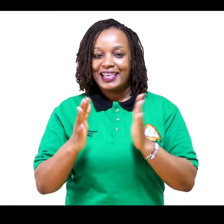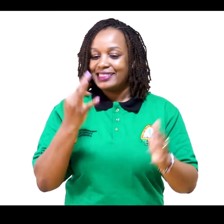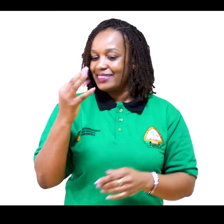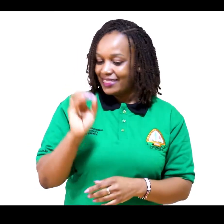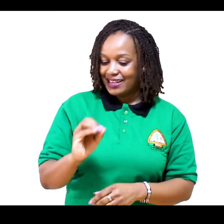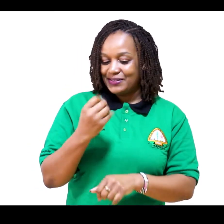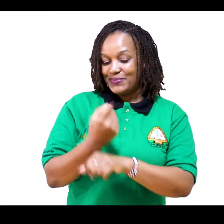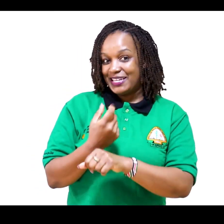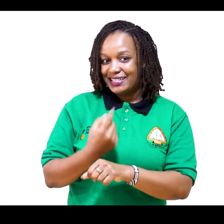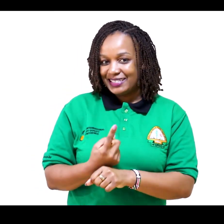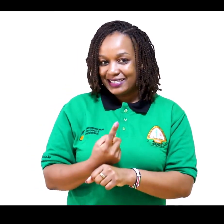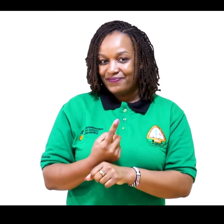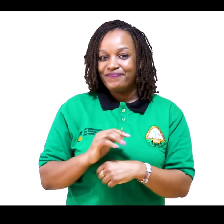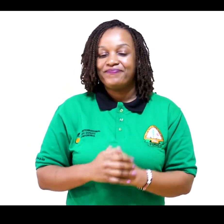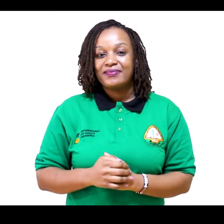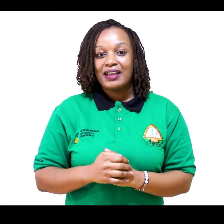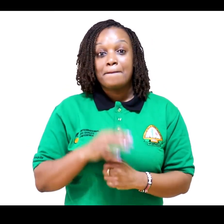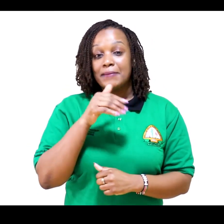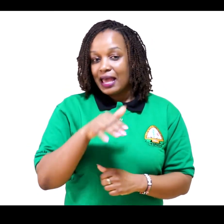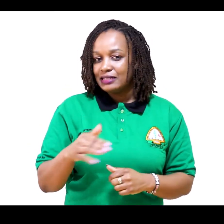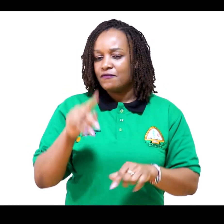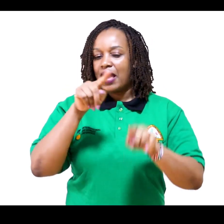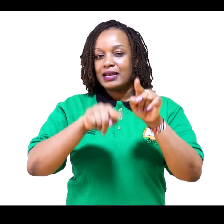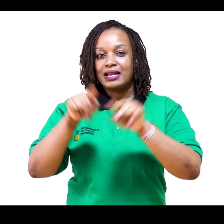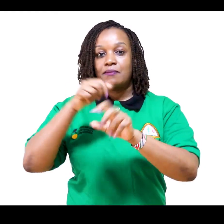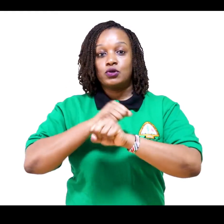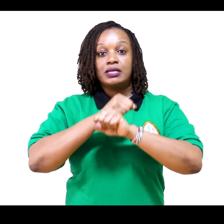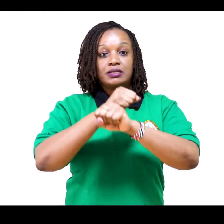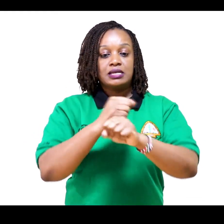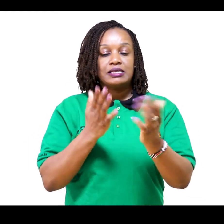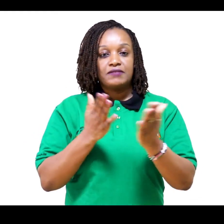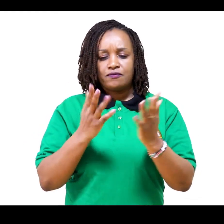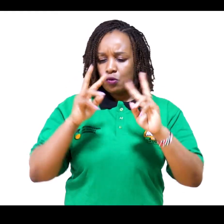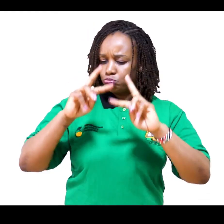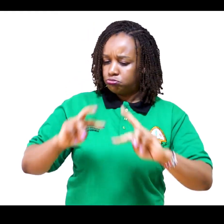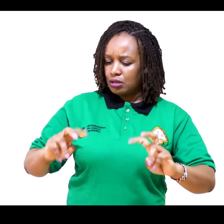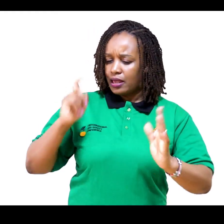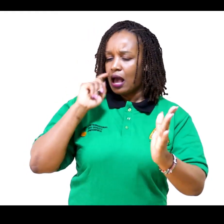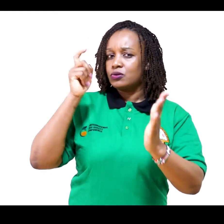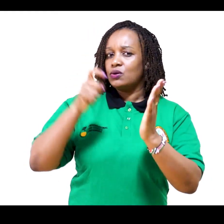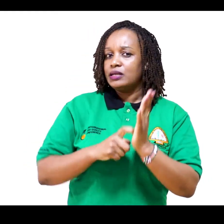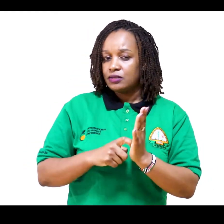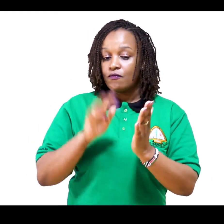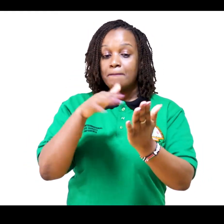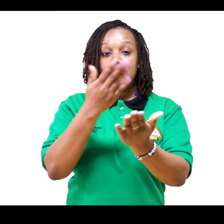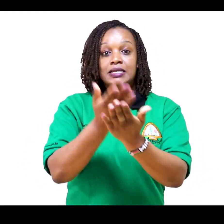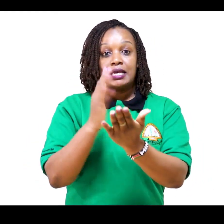inafanywa kwa dakika 30. Huduma za ulinzi wa aina za mimea. Kwa uhakika wa